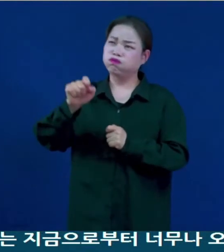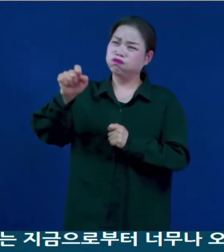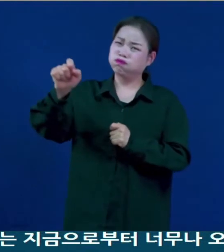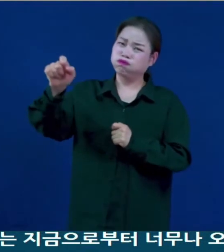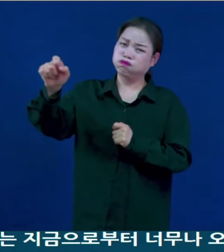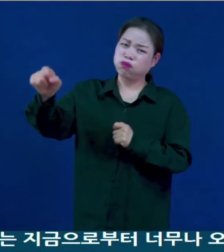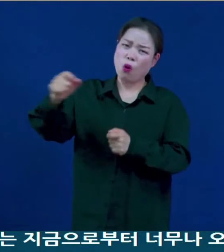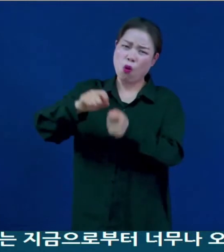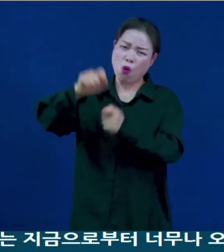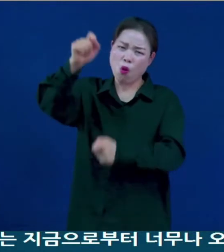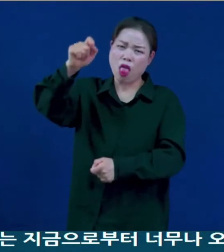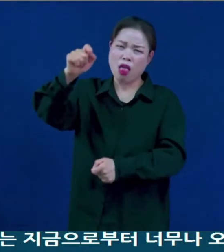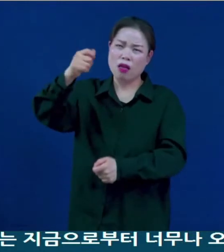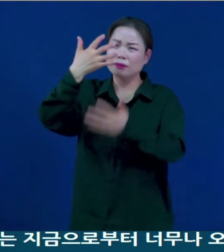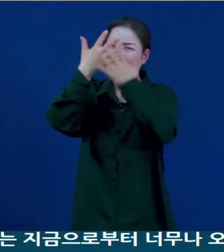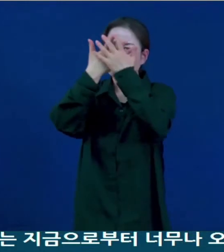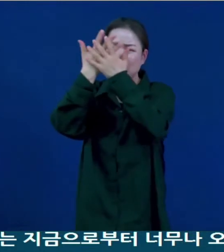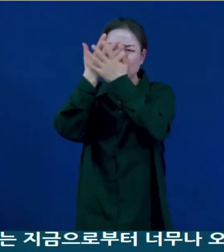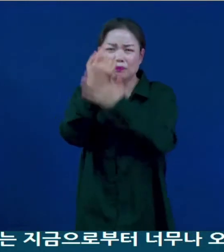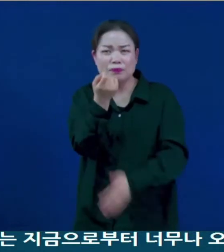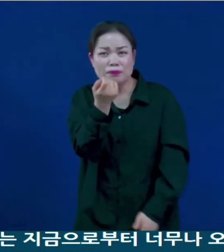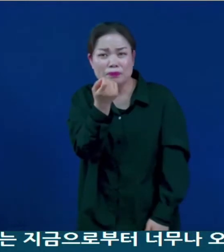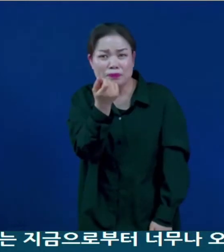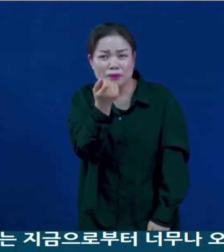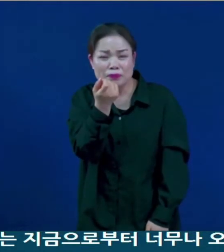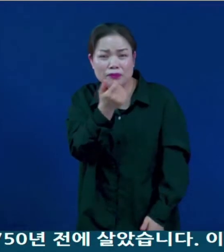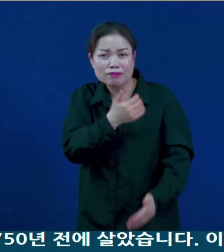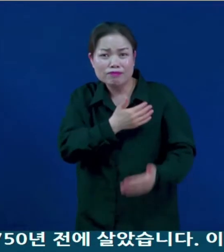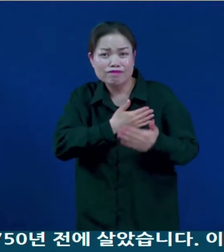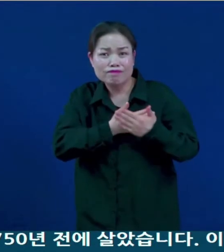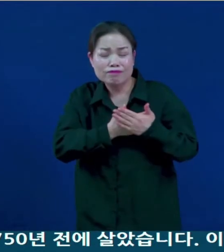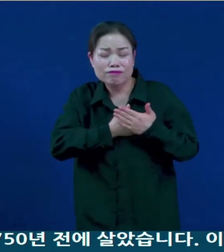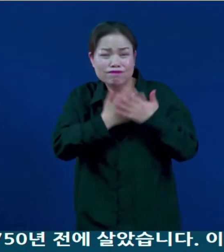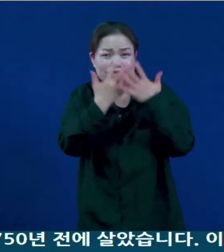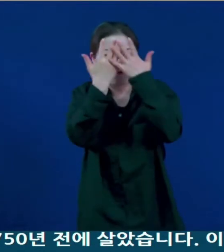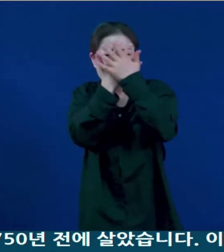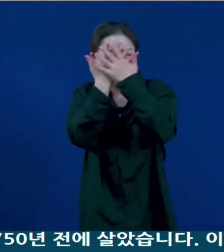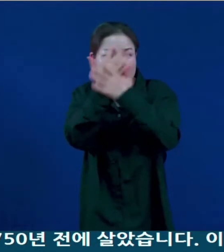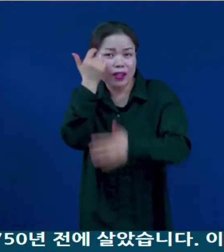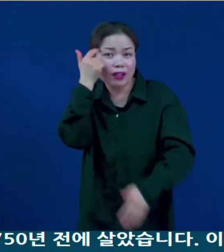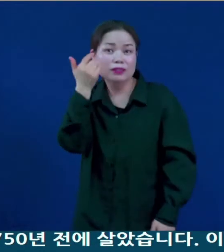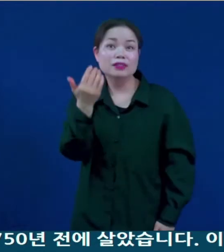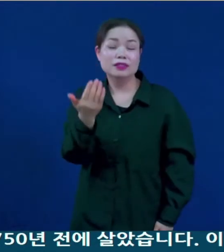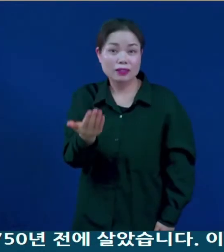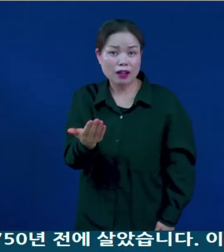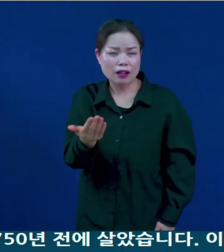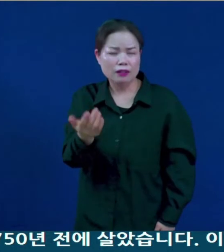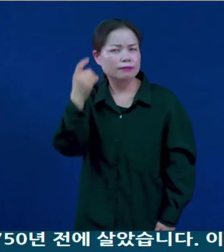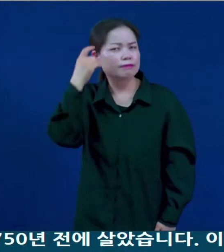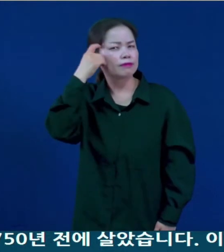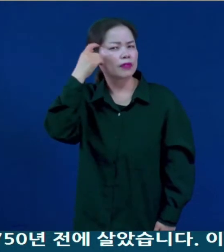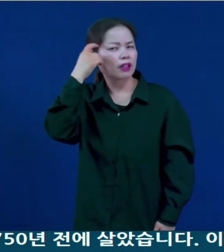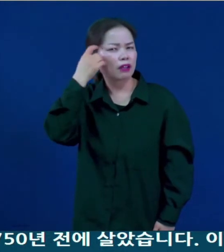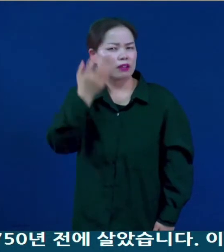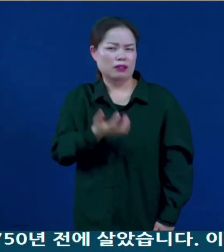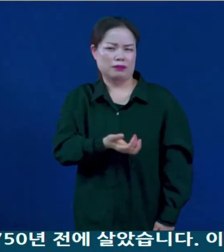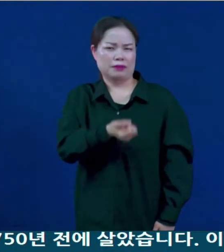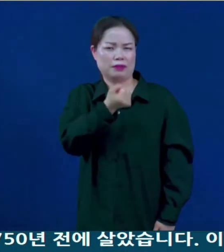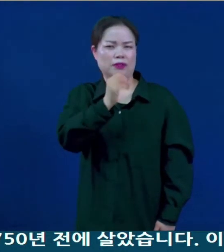멀리서 희미하게 조금밖에, 그래서 불완전하게 보았을까, 이렇게 선입견을 갖기가